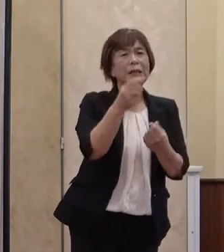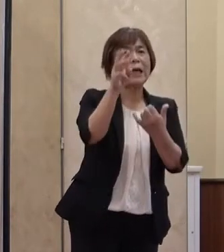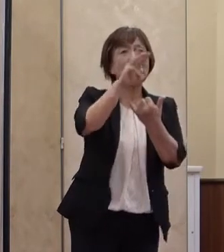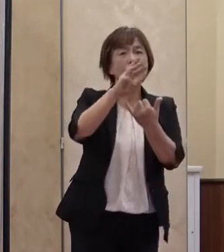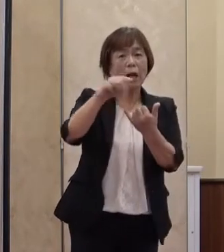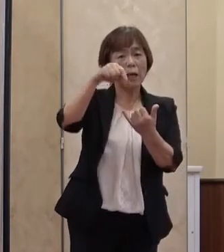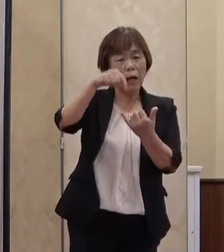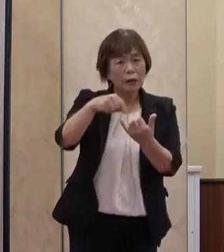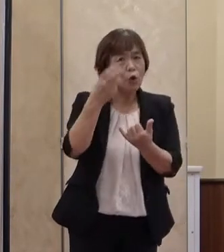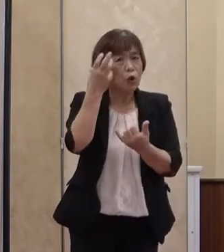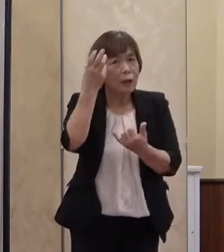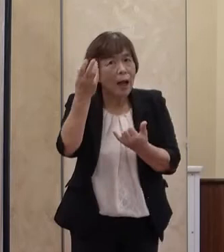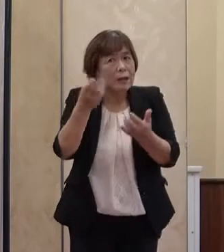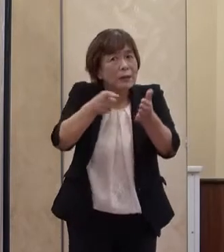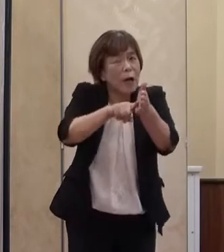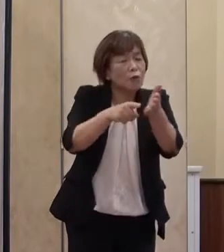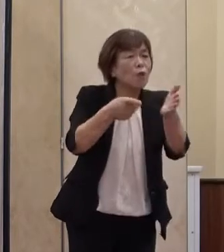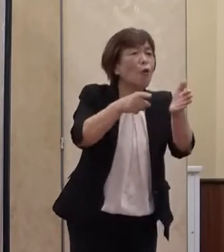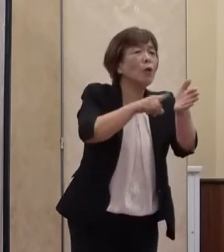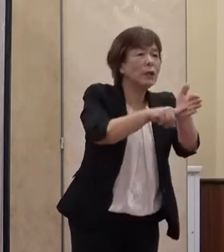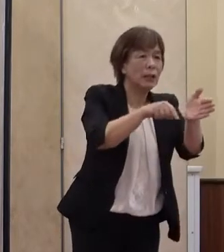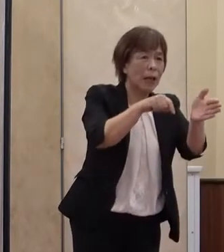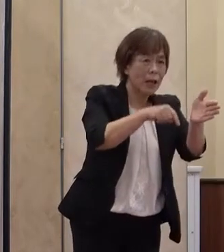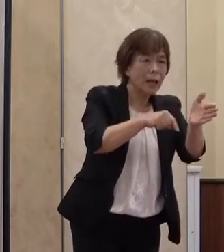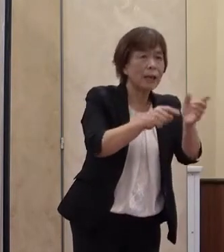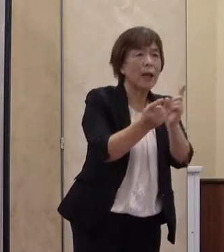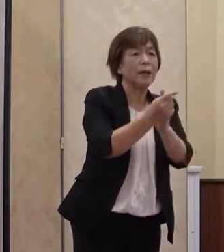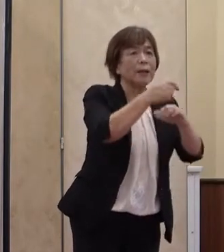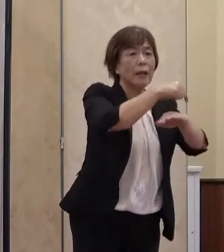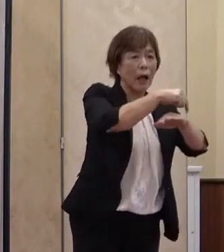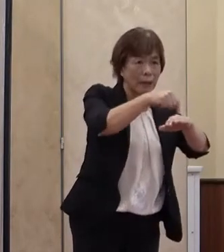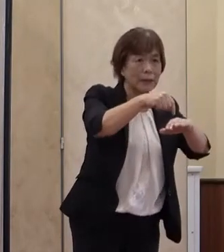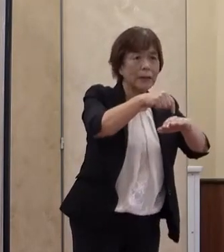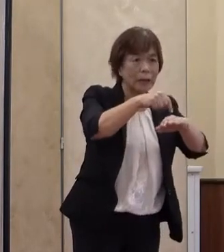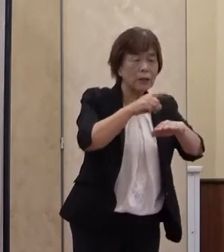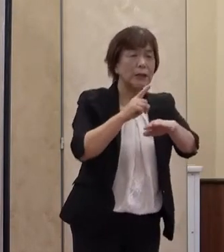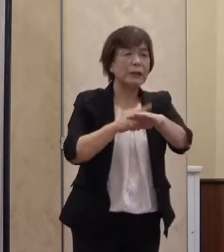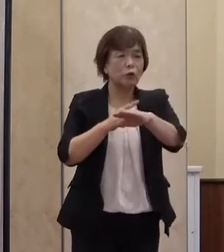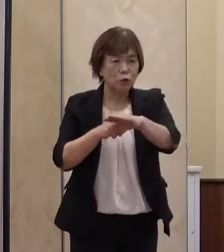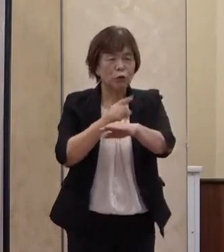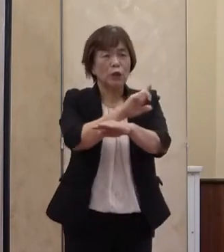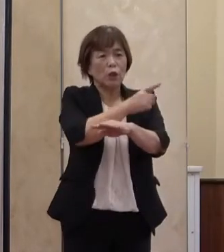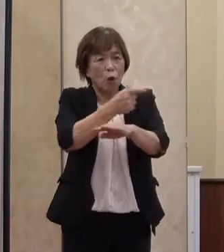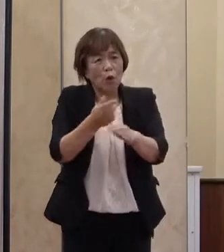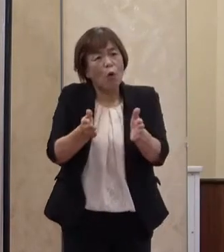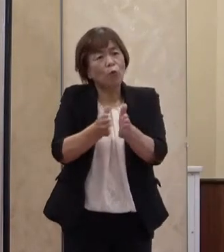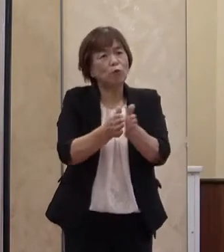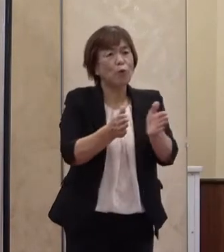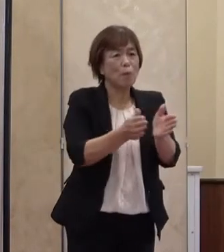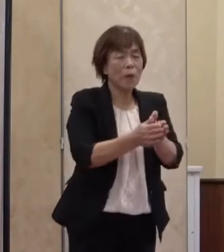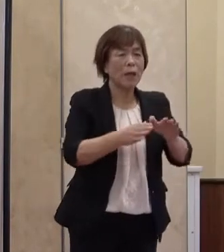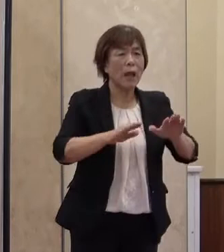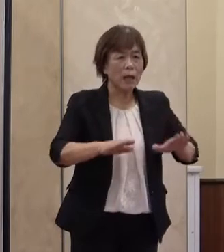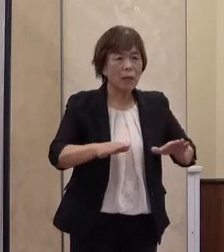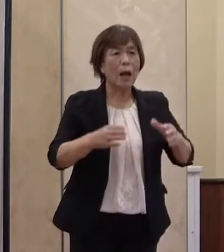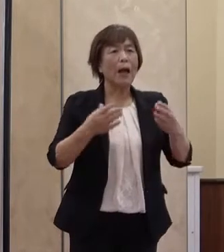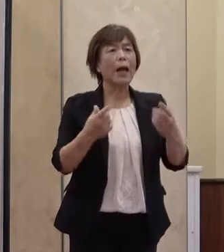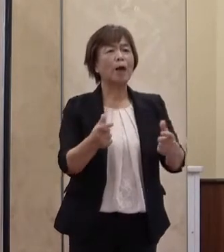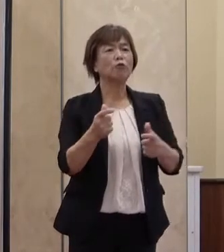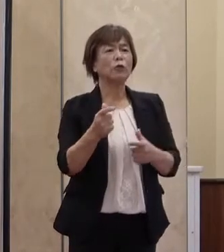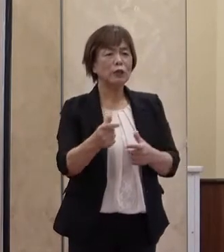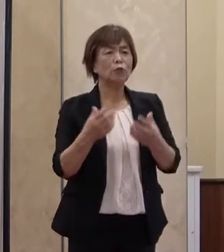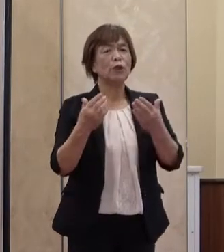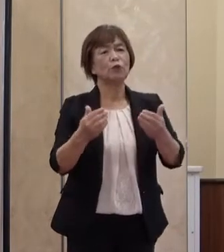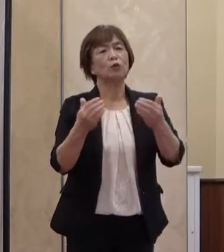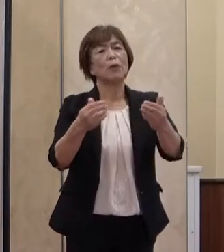策をきちんと大阪府の、まあ、土木やそういった技術職を含めて、今確実に進めているという